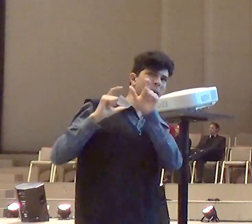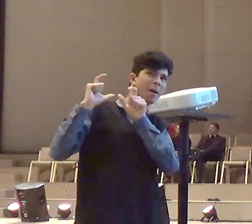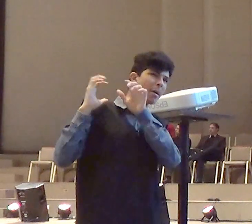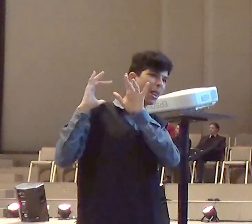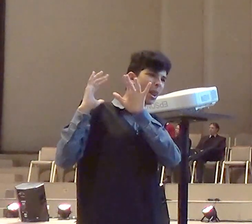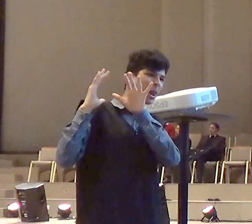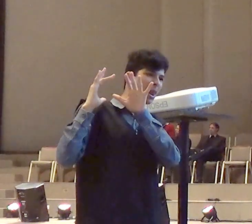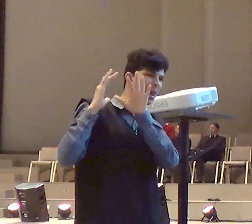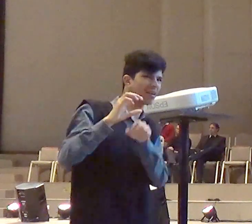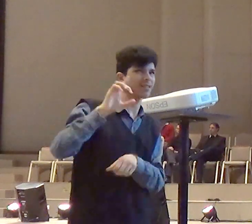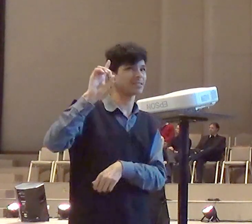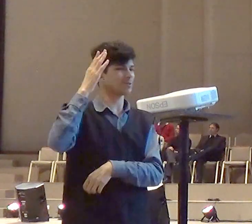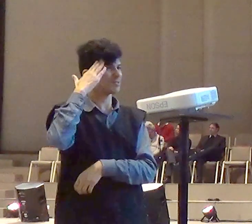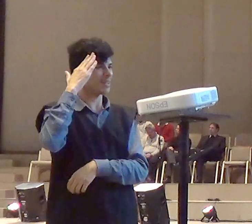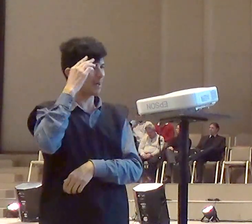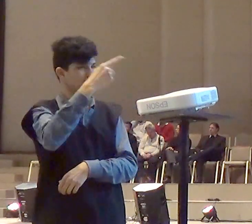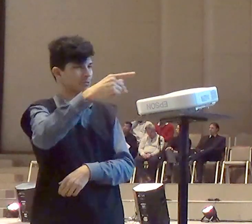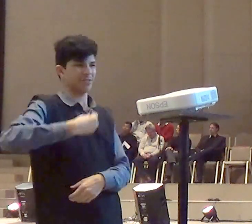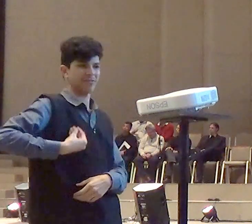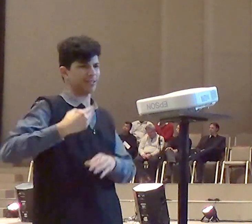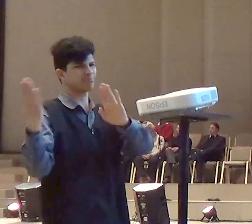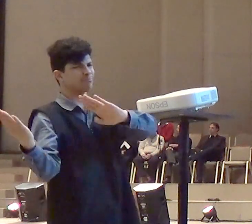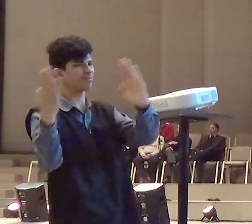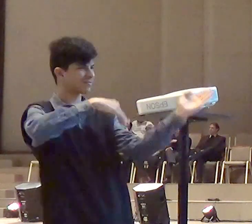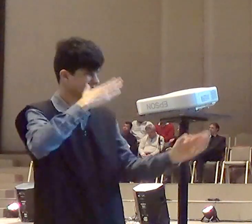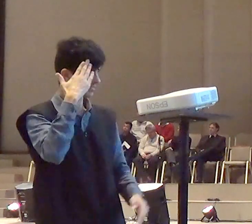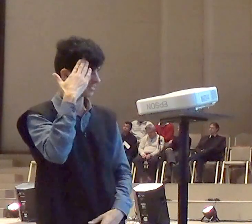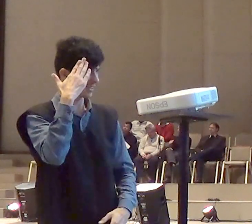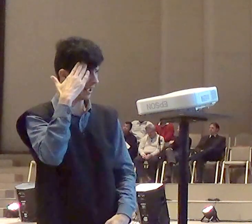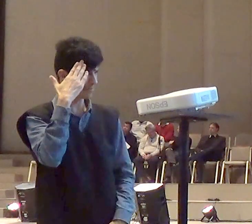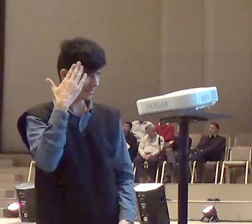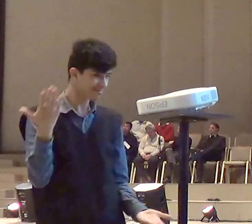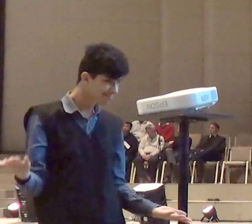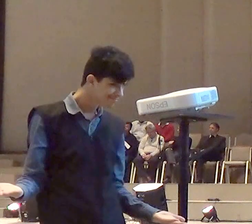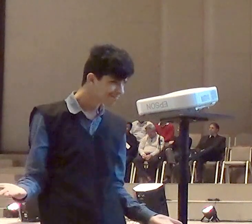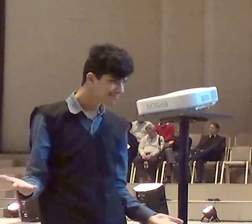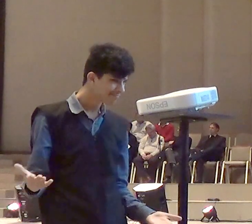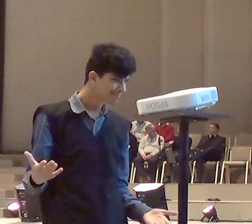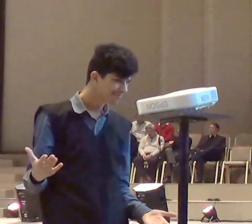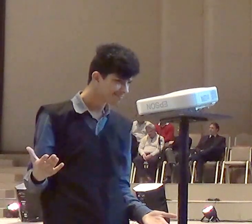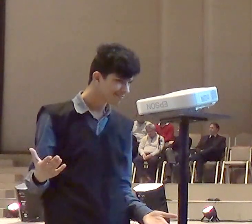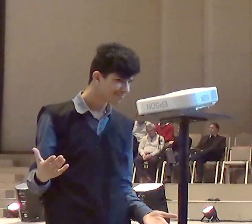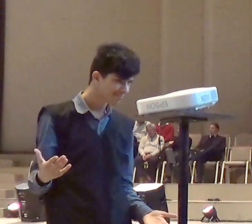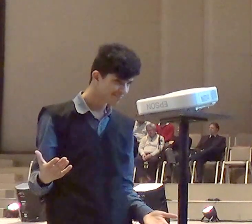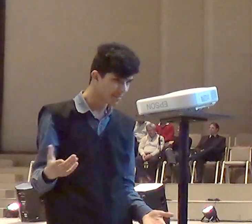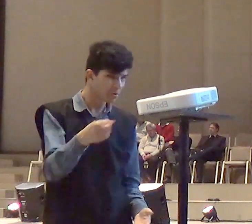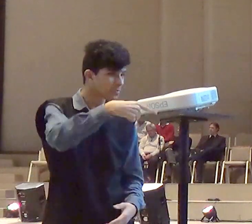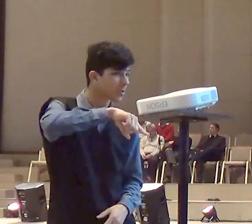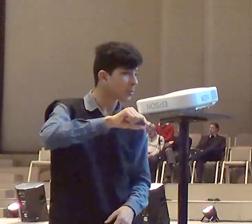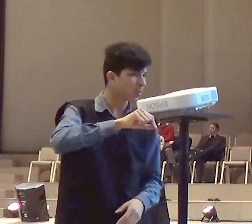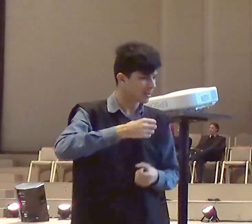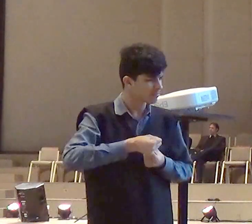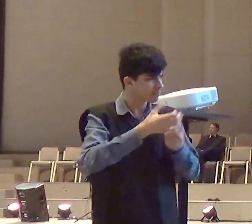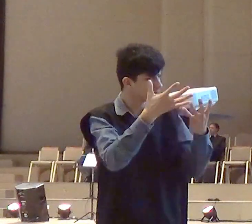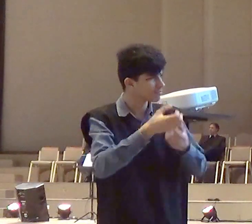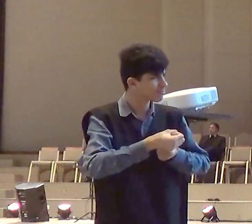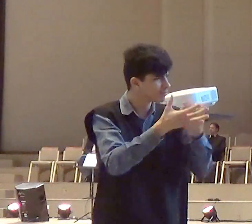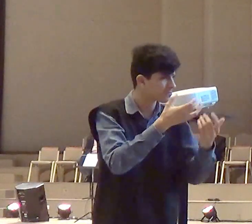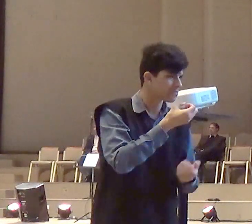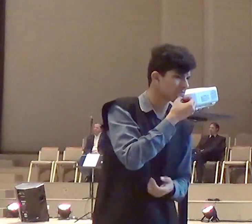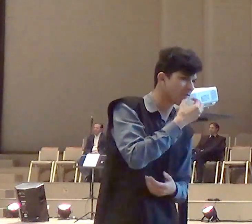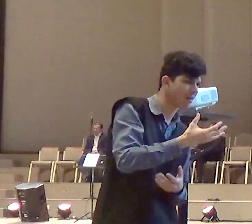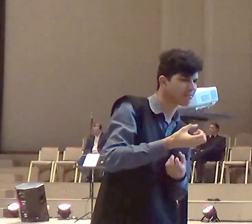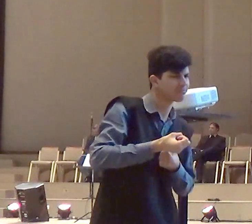a murmuração é tirar do depósito de coisas mas a Interpretação da